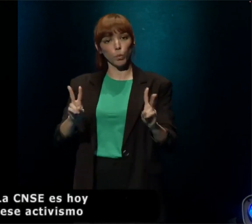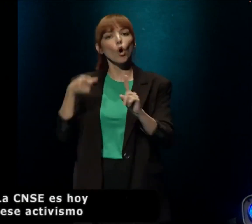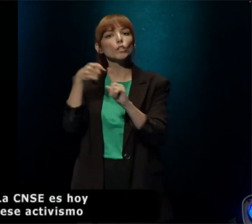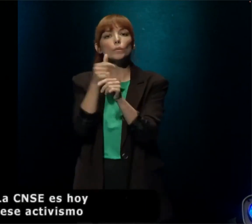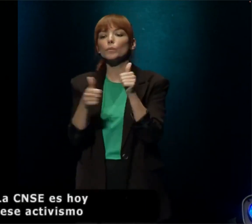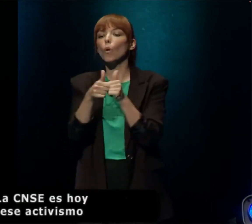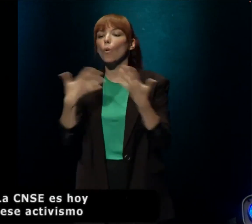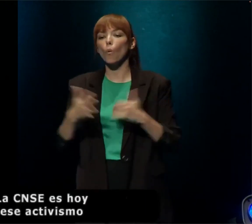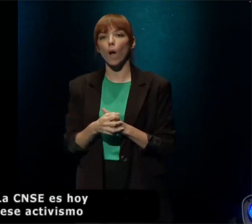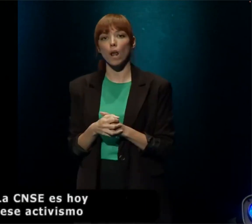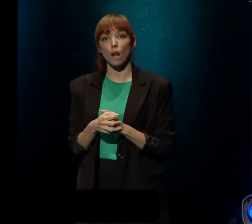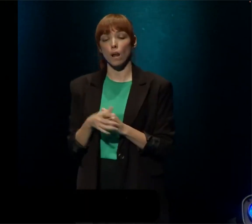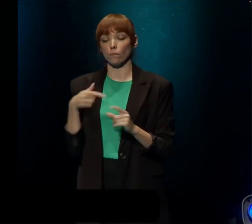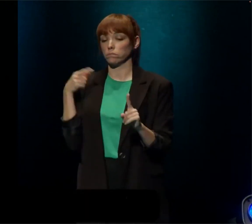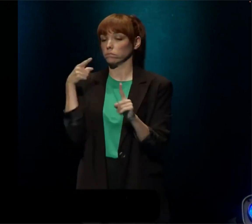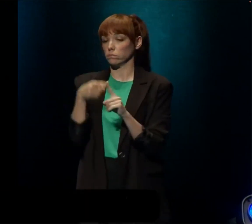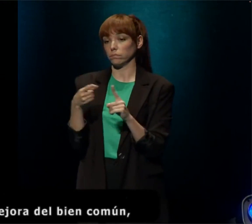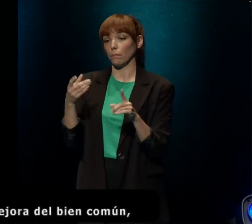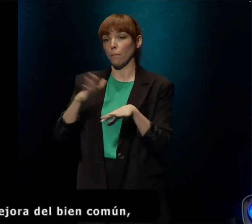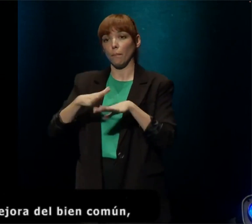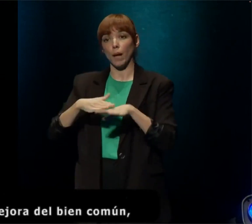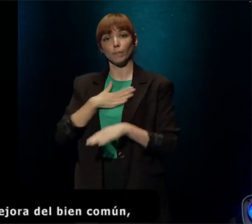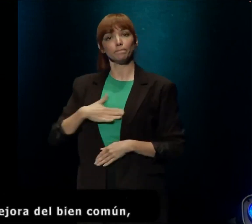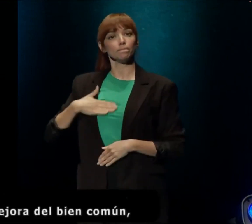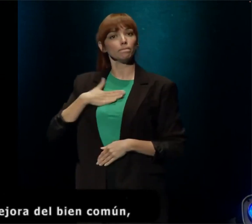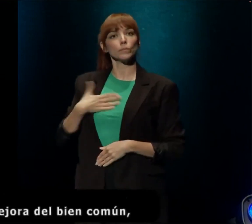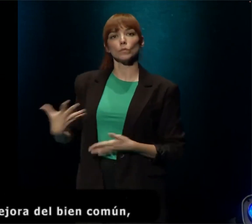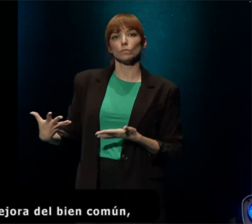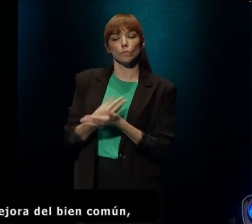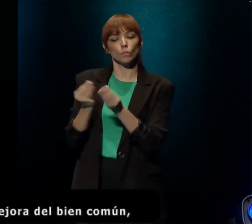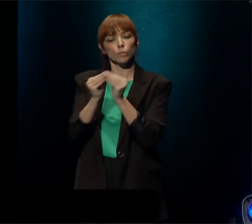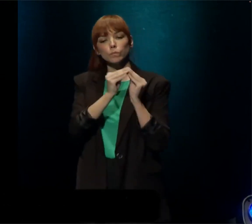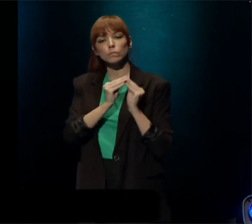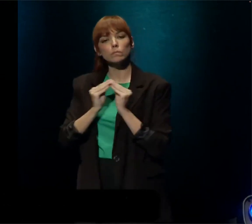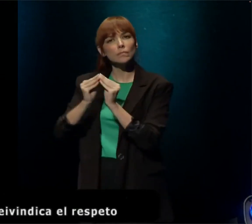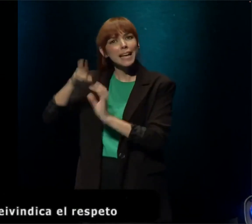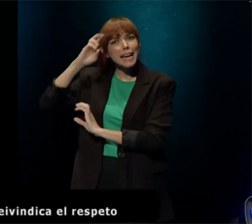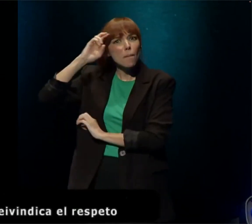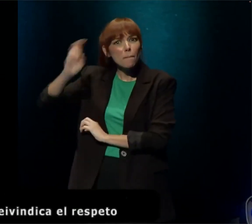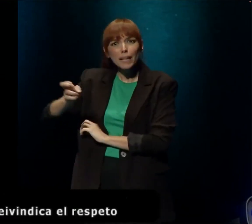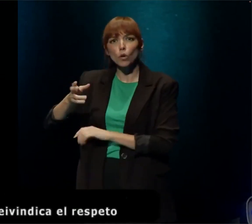que reivindica el respeto a la diversidad